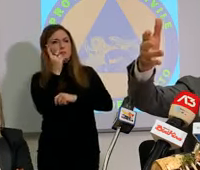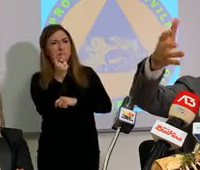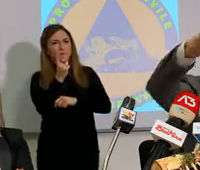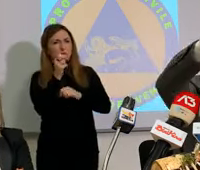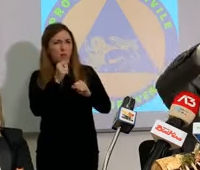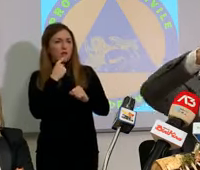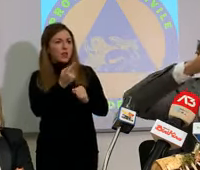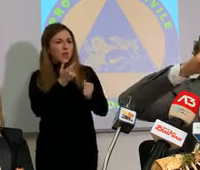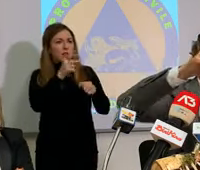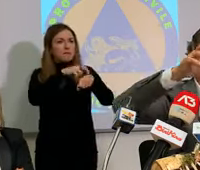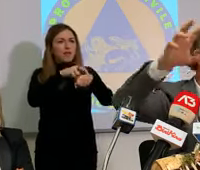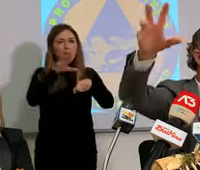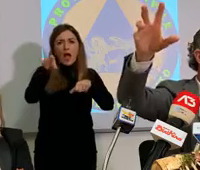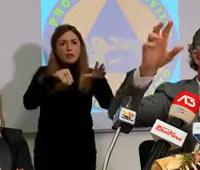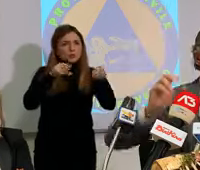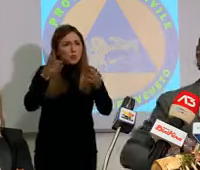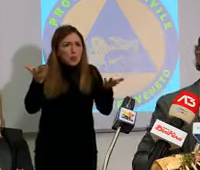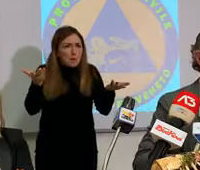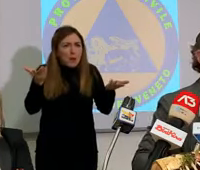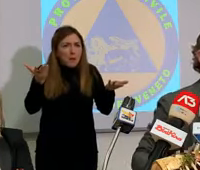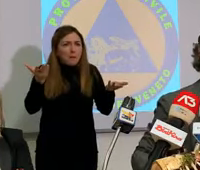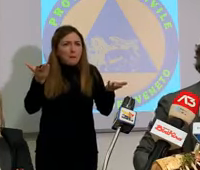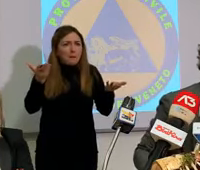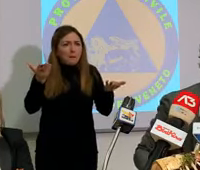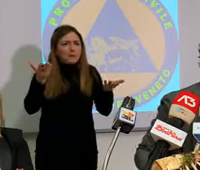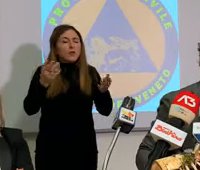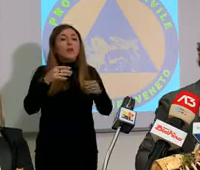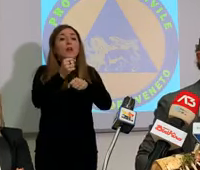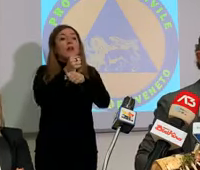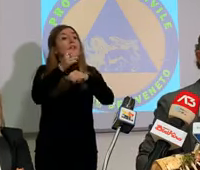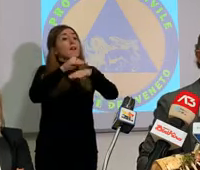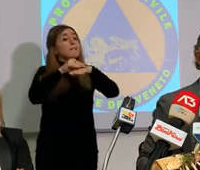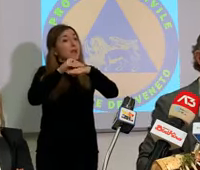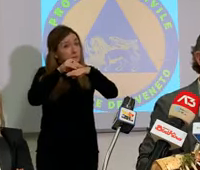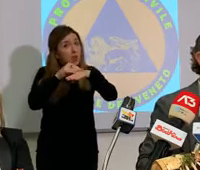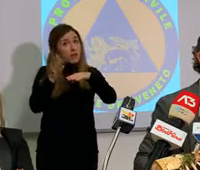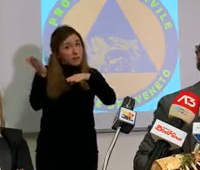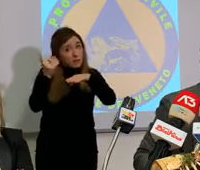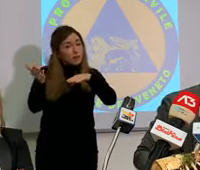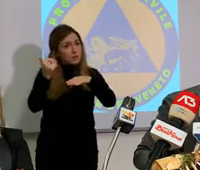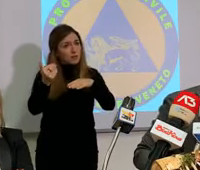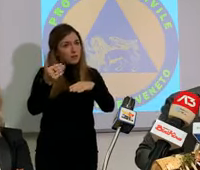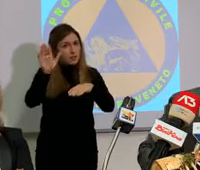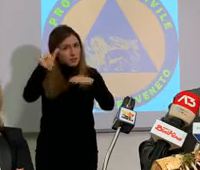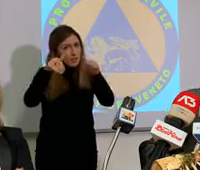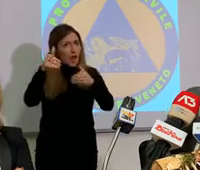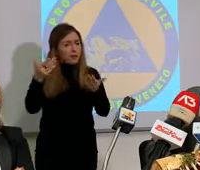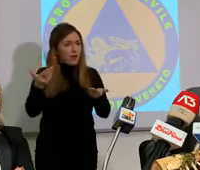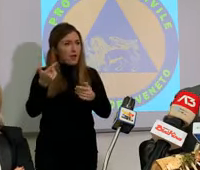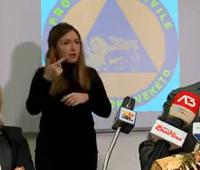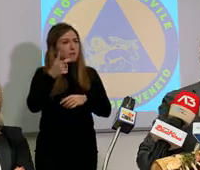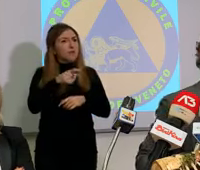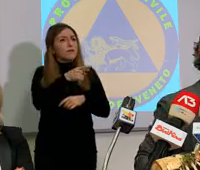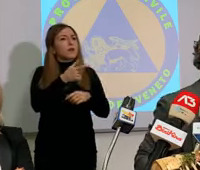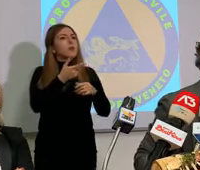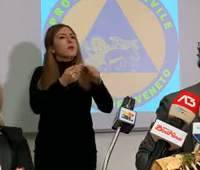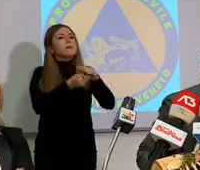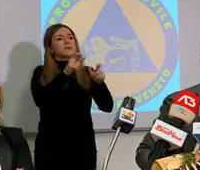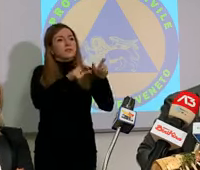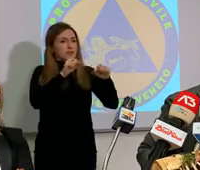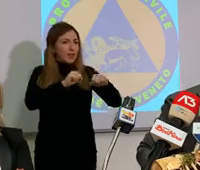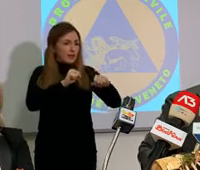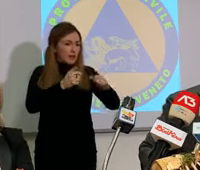no po di medici qua limitando gli dà un po di infermieri perché c'è tanta pressione intanto e personale sanitario ha tutta la mia comprensione